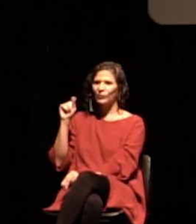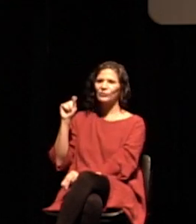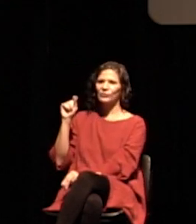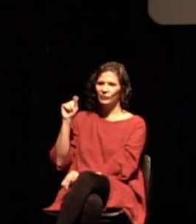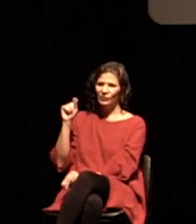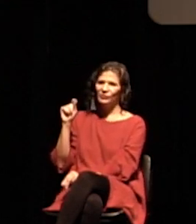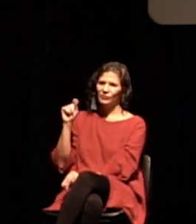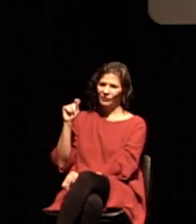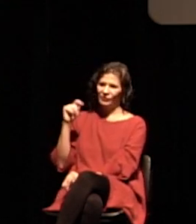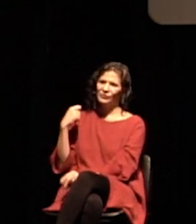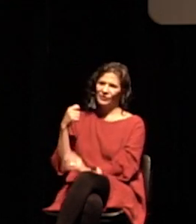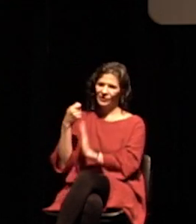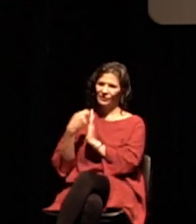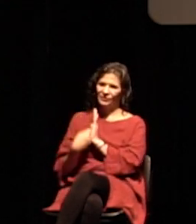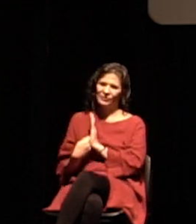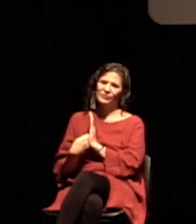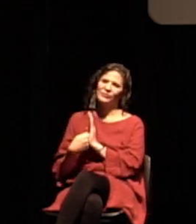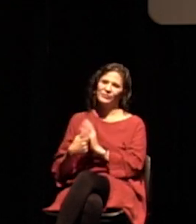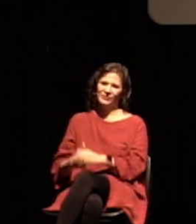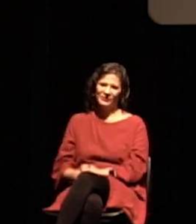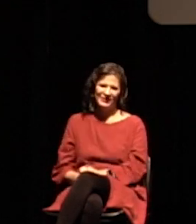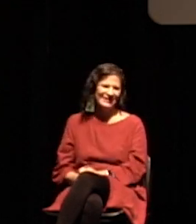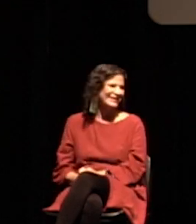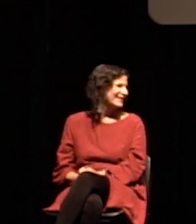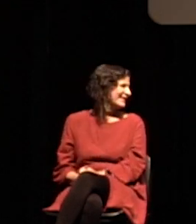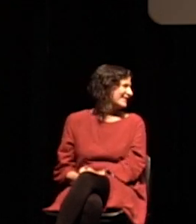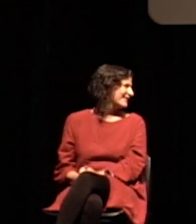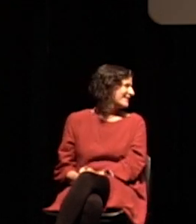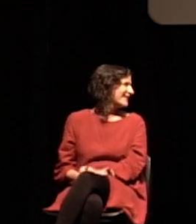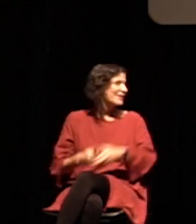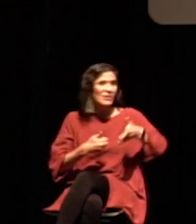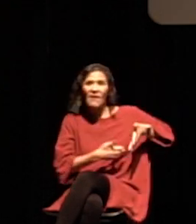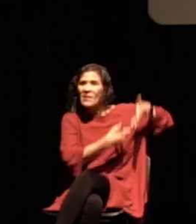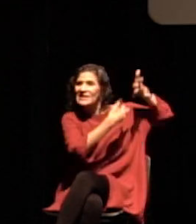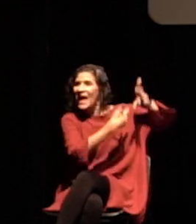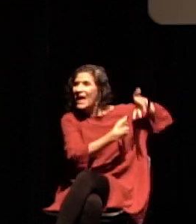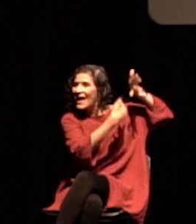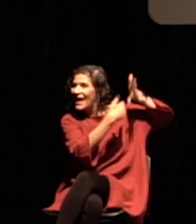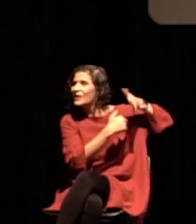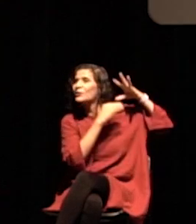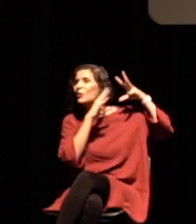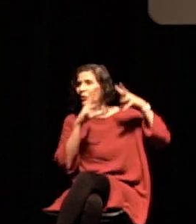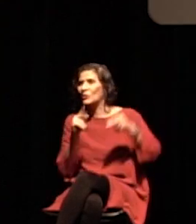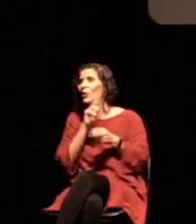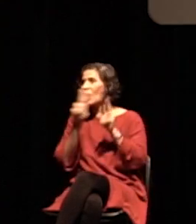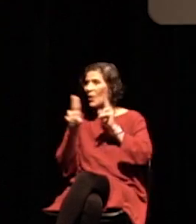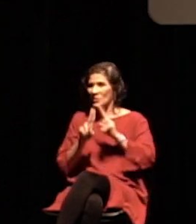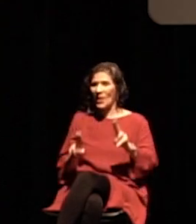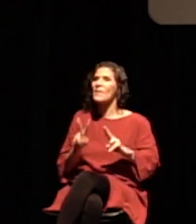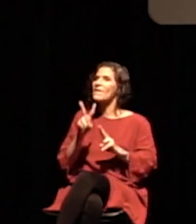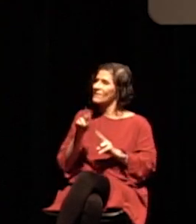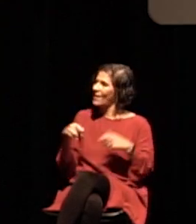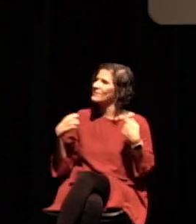que os projetar assim, enquanto falemos, para nós não nos passarem.